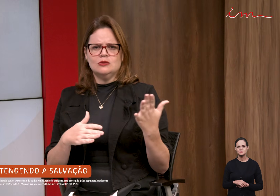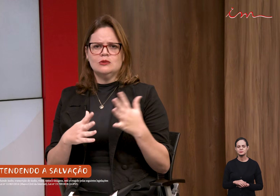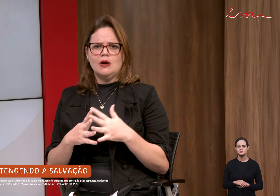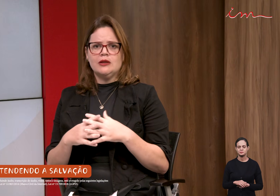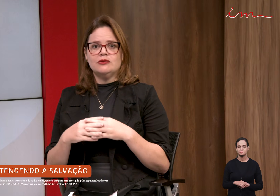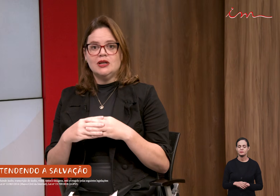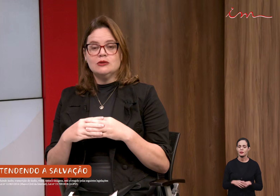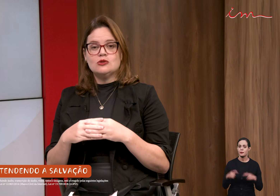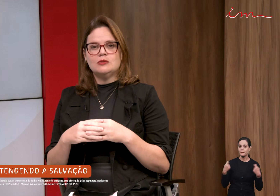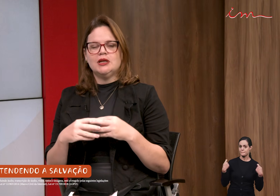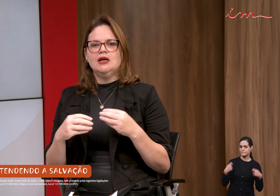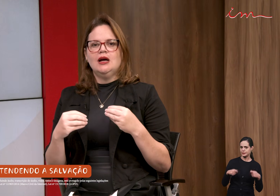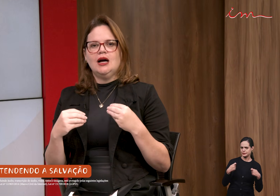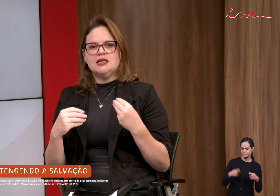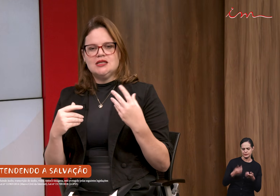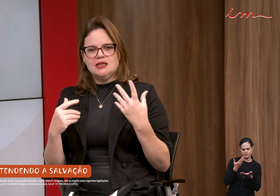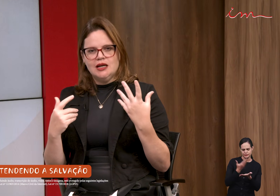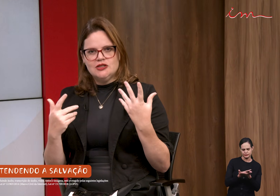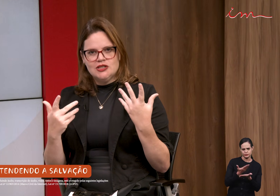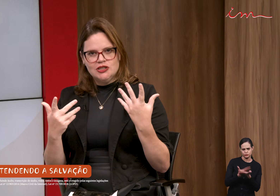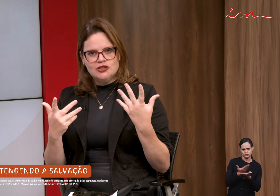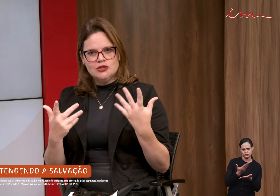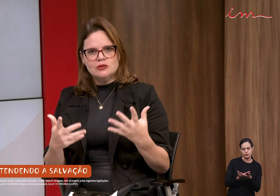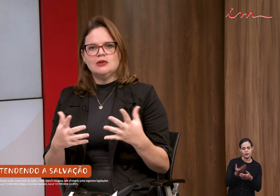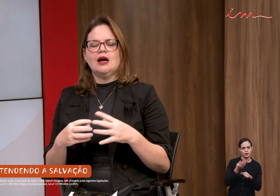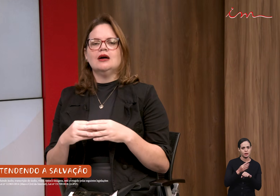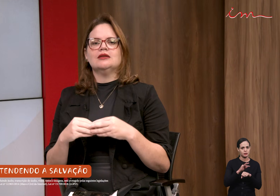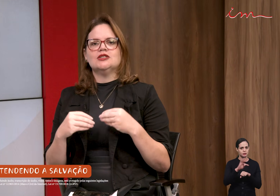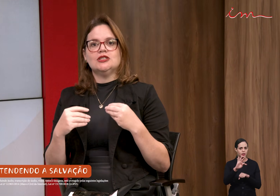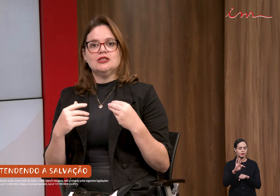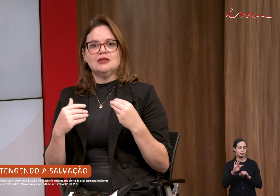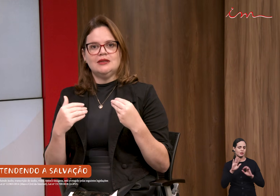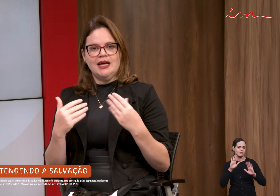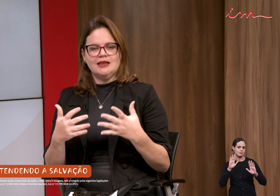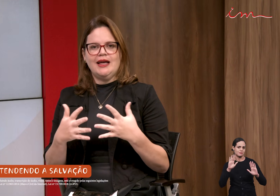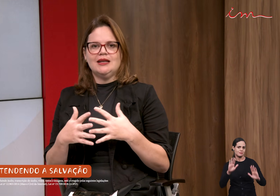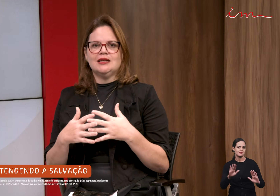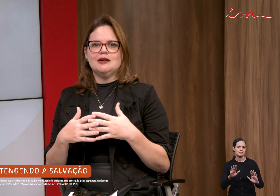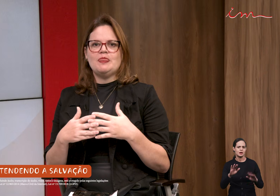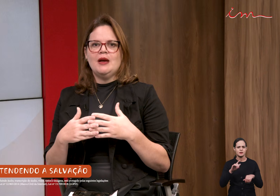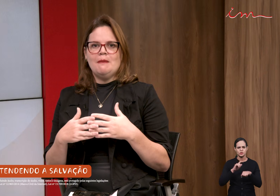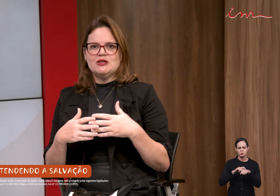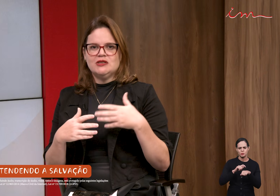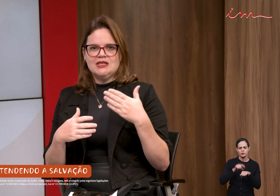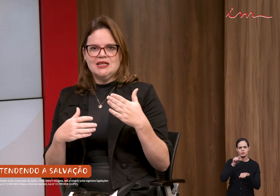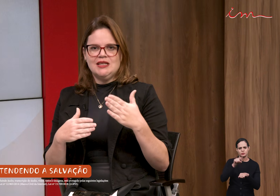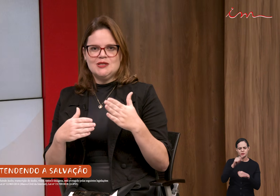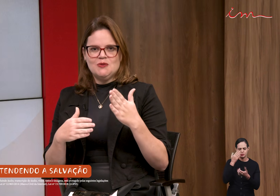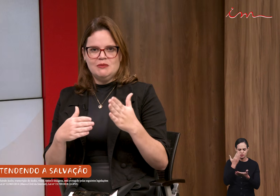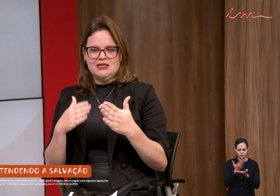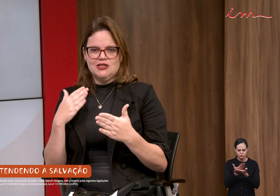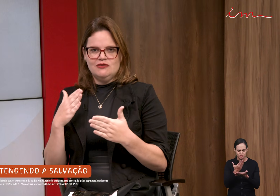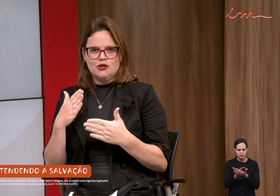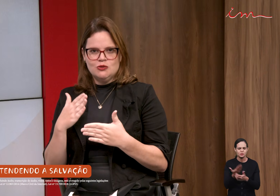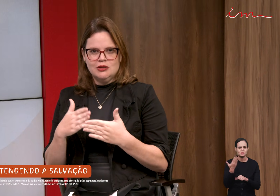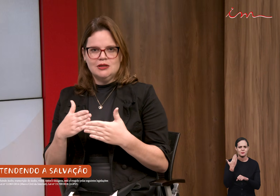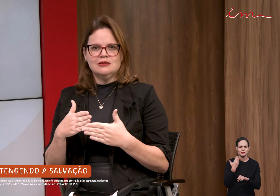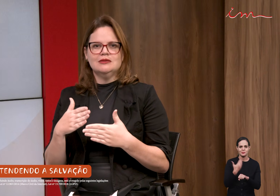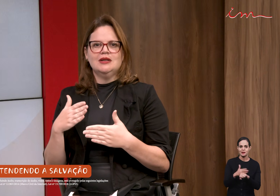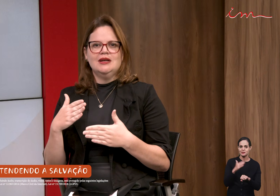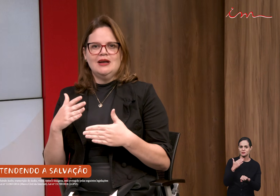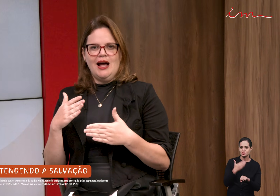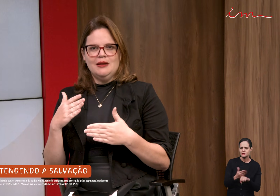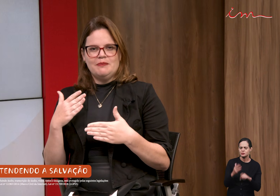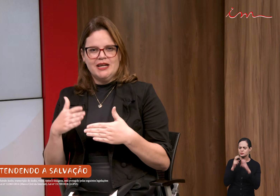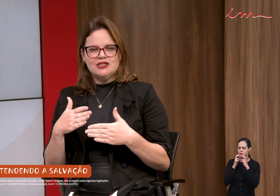antes do quadro, falando sobre a necessidade da gente estudar, da gente ter a técnica, mas eu tenho certeza que no momento que você estiver